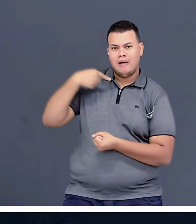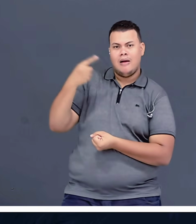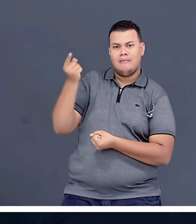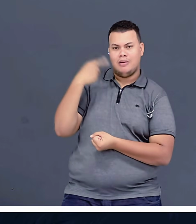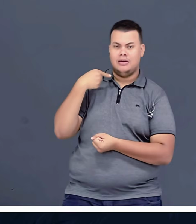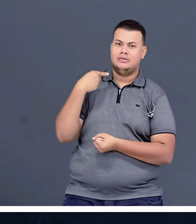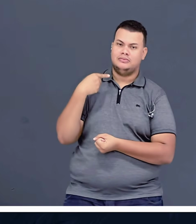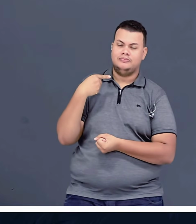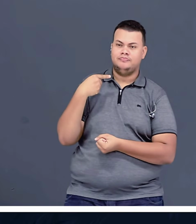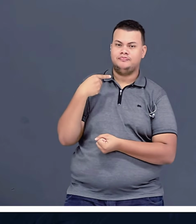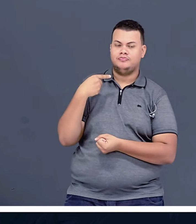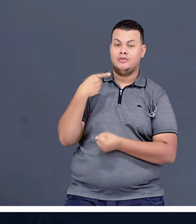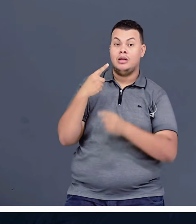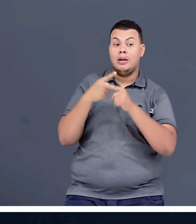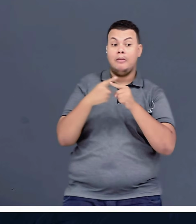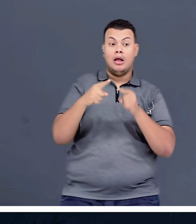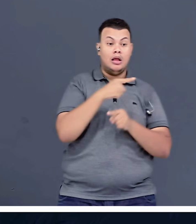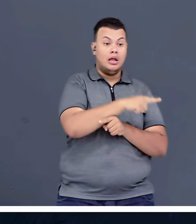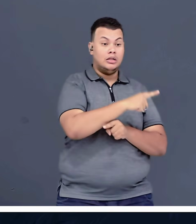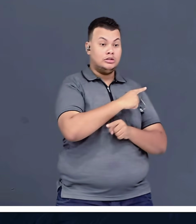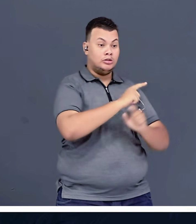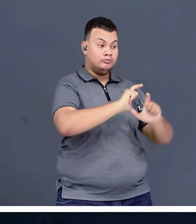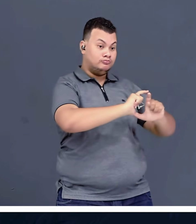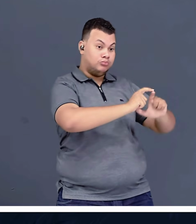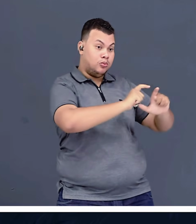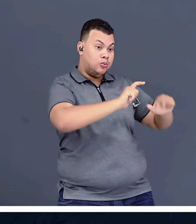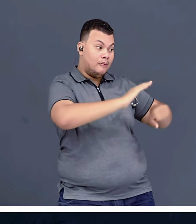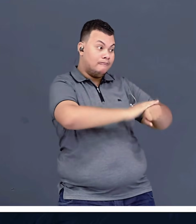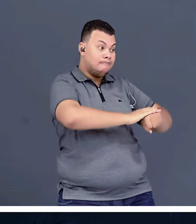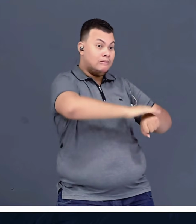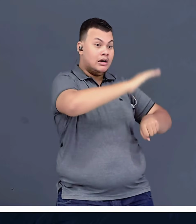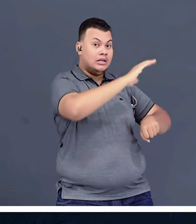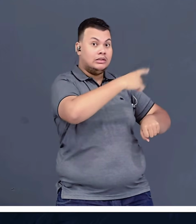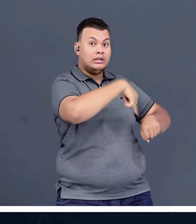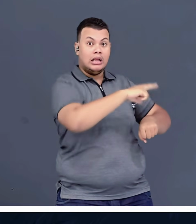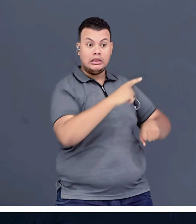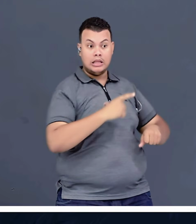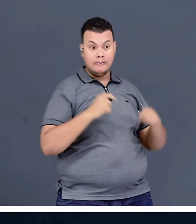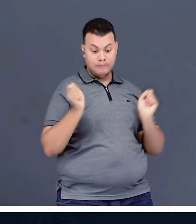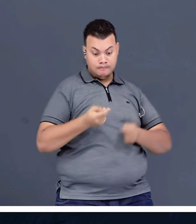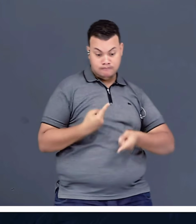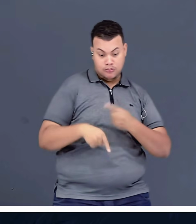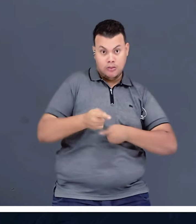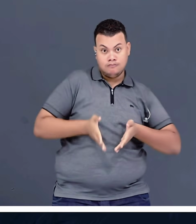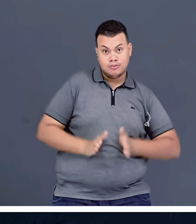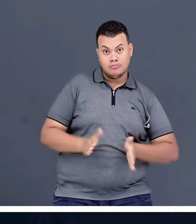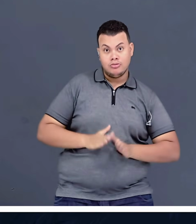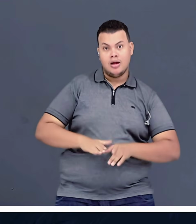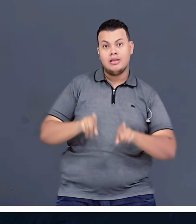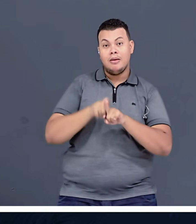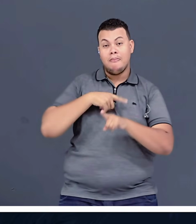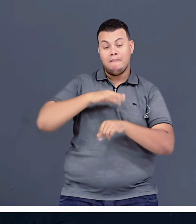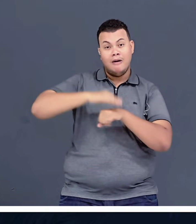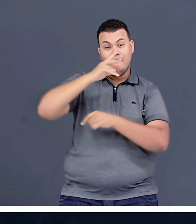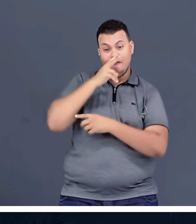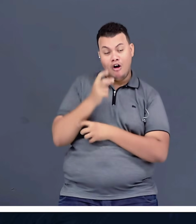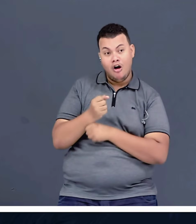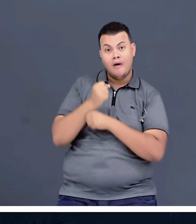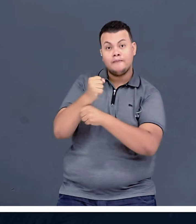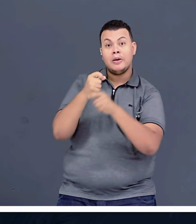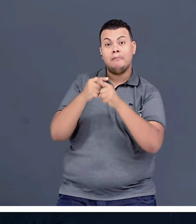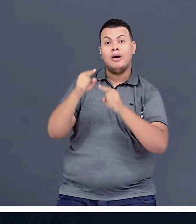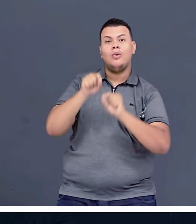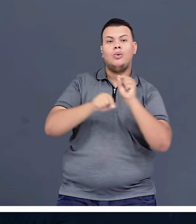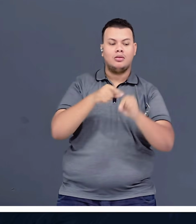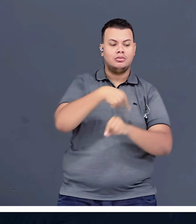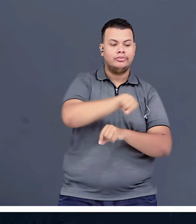escravidão. Mais numerosos, mais férteis, mais fortes, mas na